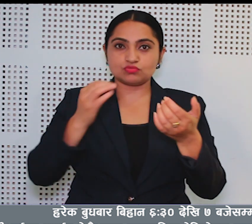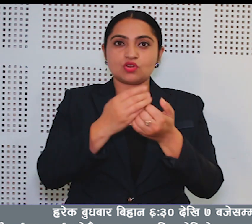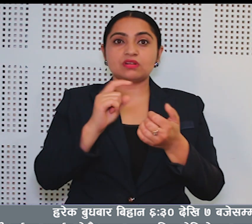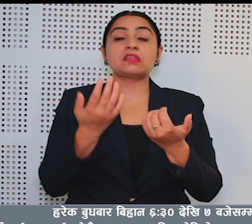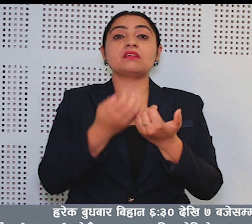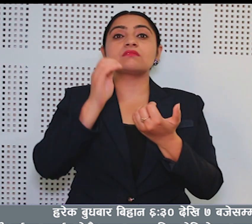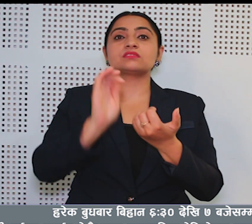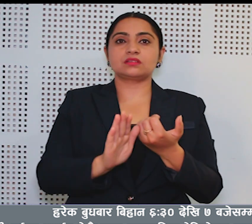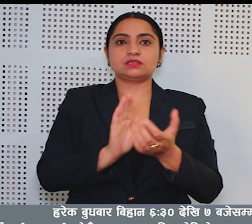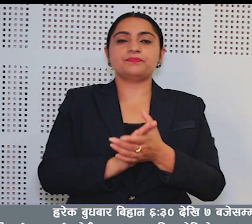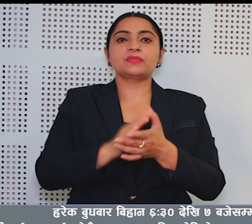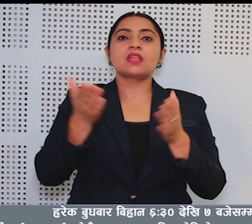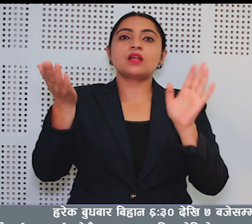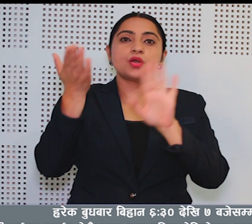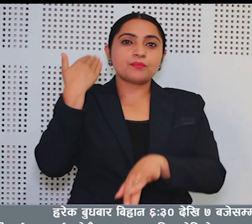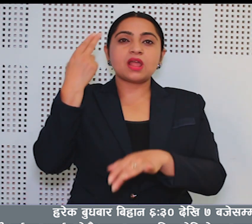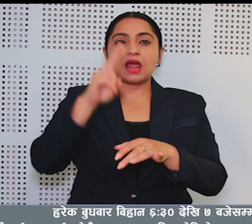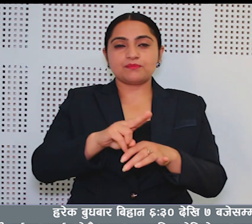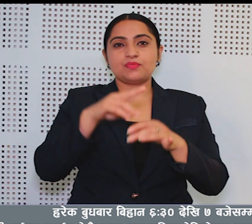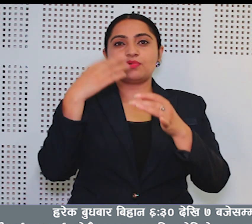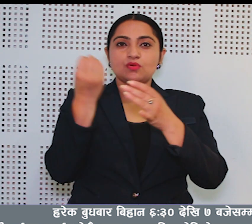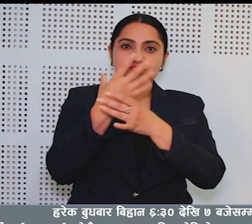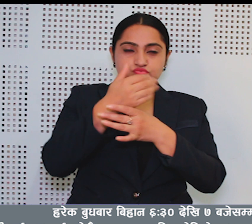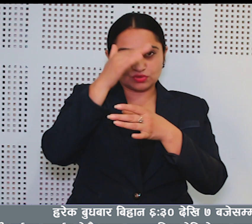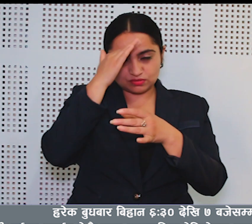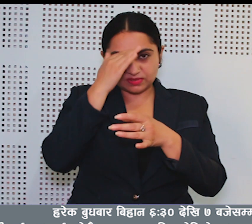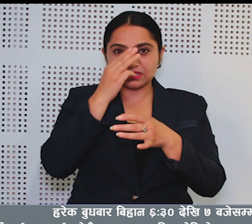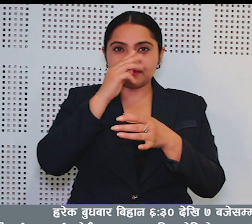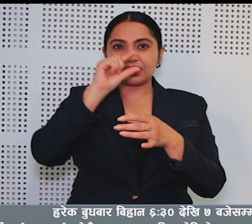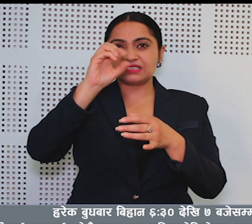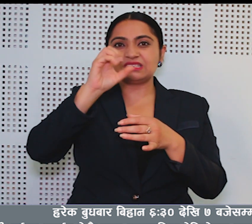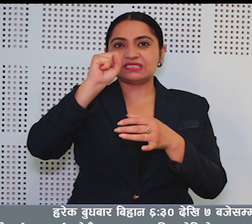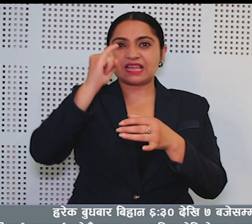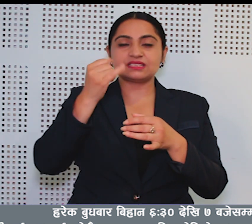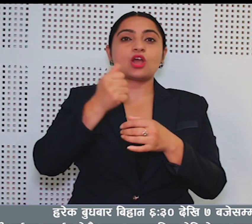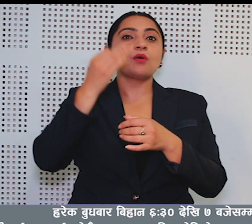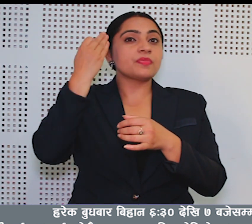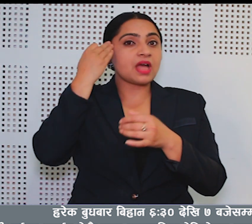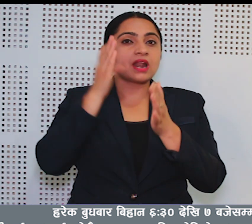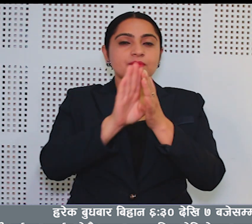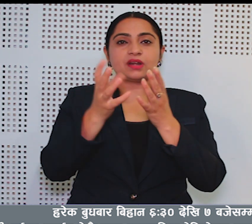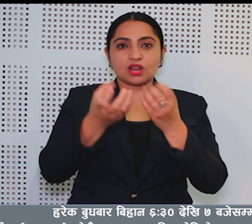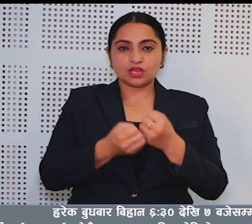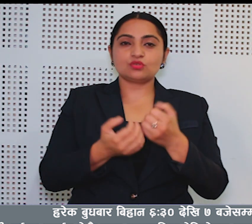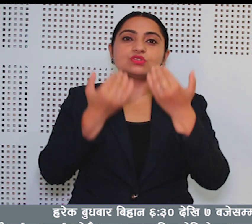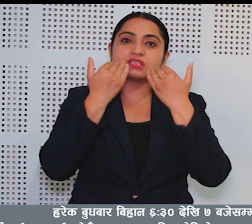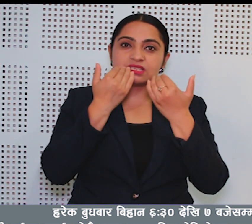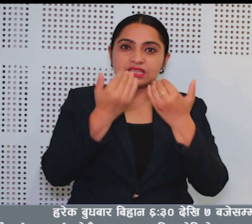सकिन्छ, विगतमा भएको विपद तथा महामारीमा जेसी अवधारणाबाट लिइएको सिकाइ, विपद जोखिम न्यूनीकरण